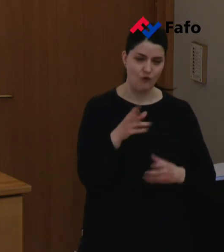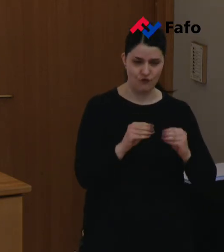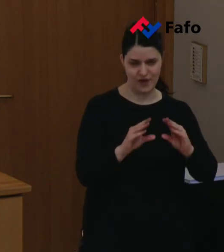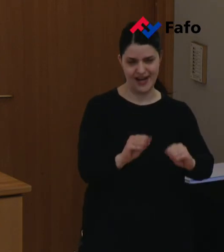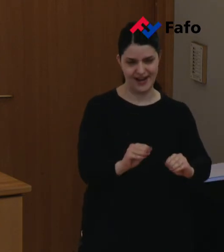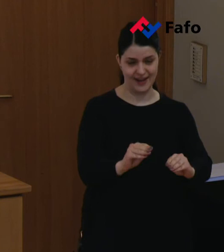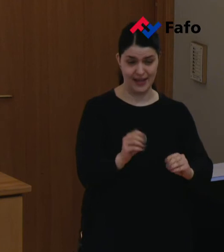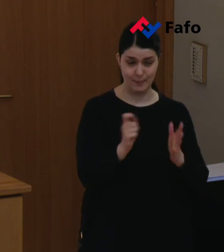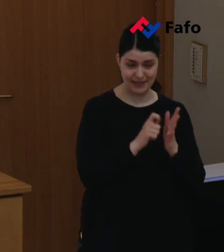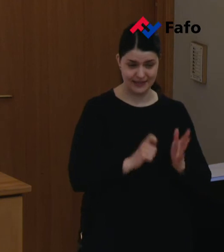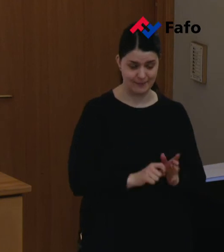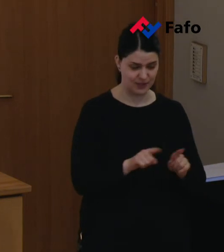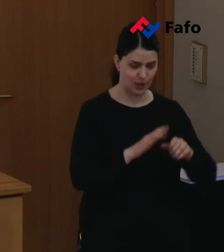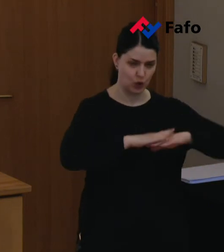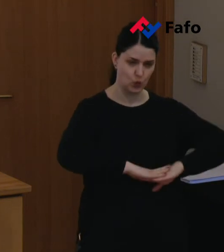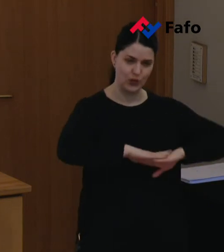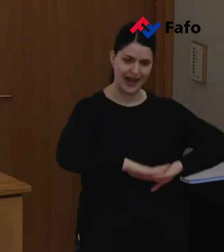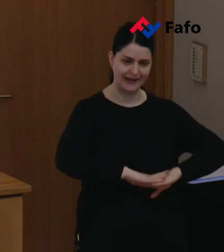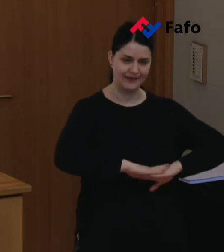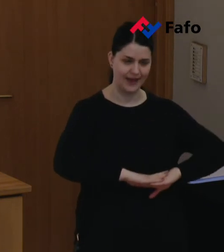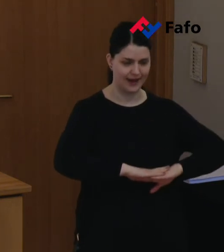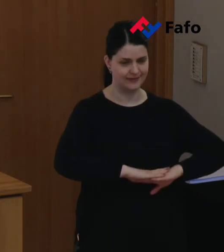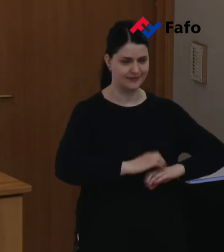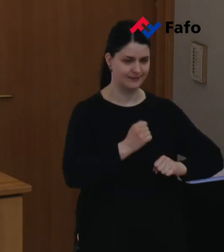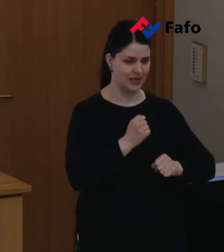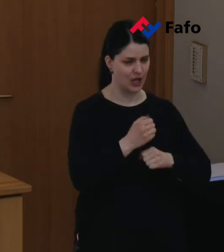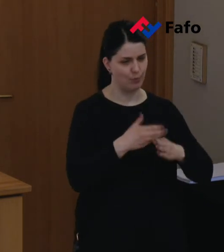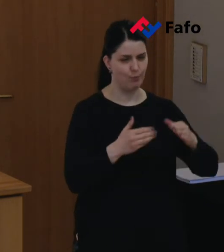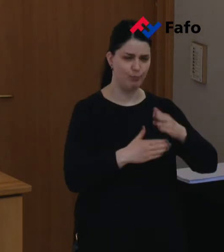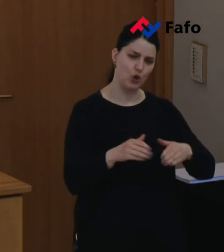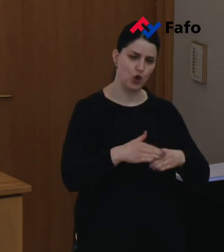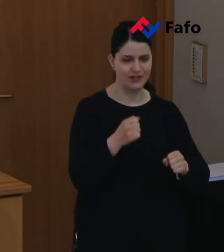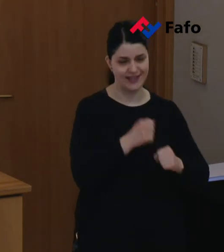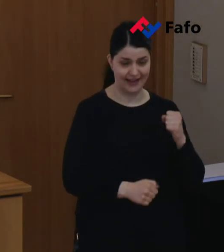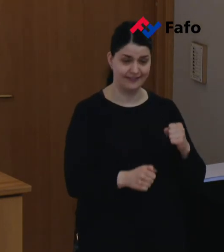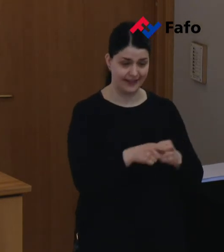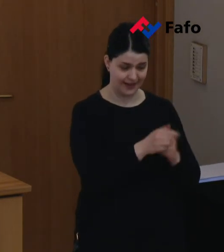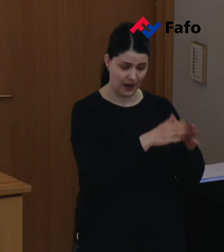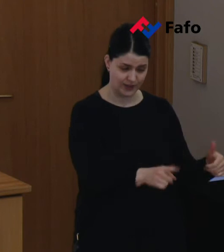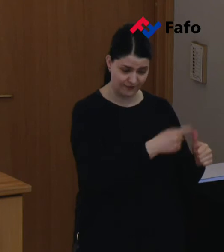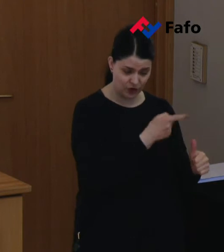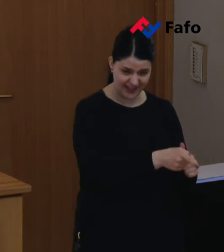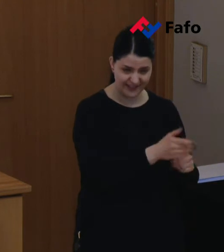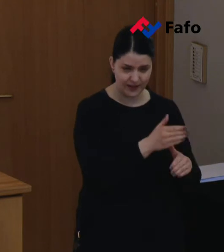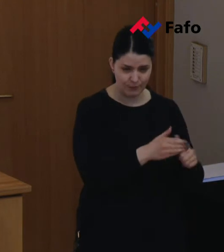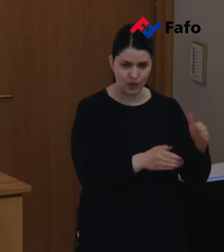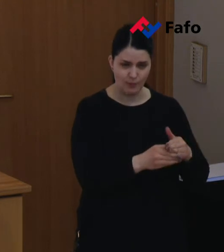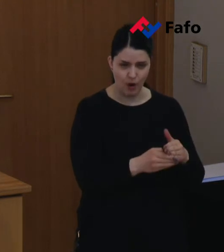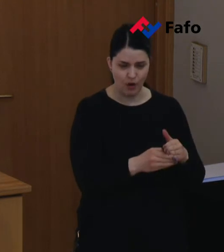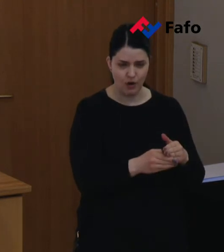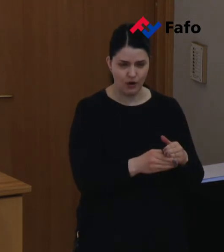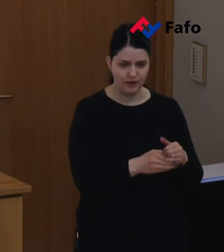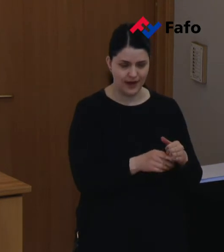recovery-prinsippet som ligger som en grunnleggende hjørnestein i Housing First, bygger jo faktisk, der det jo igjen